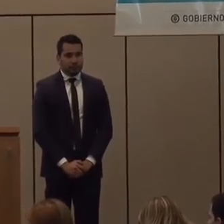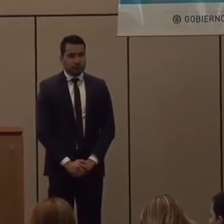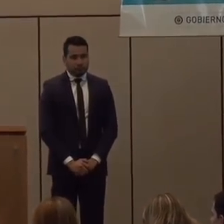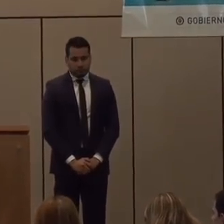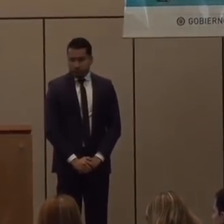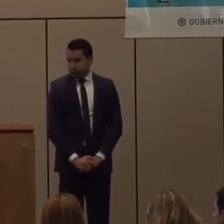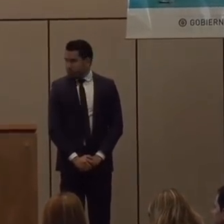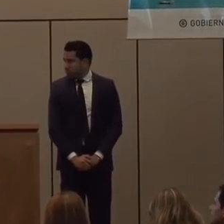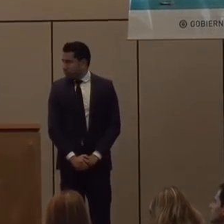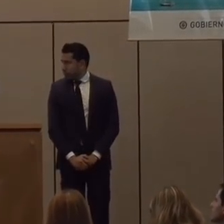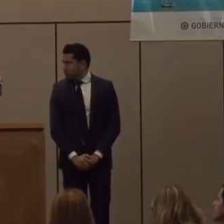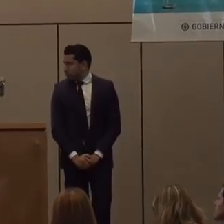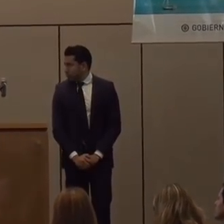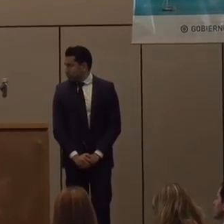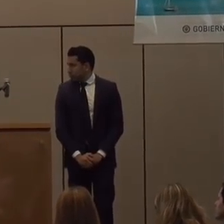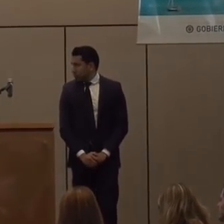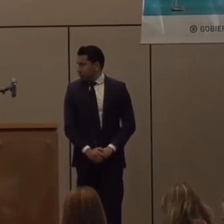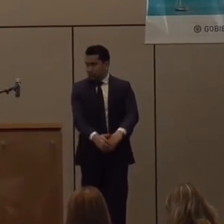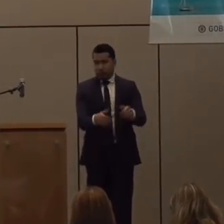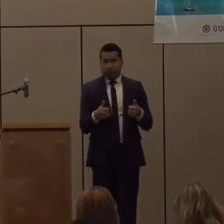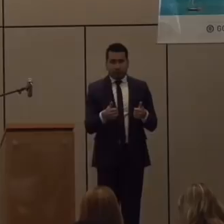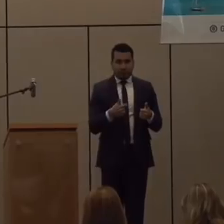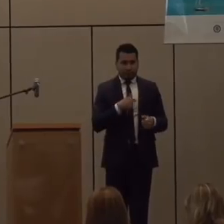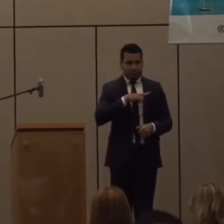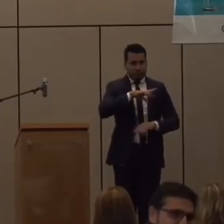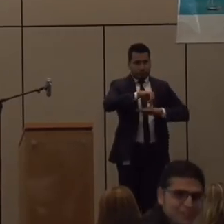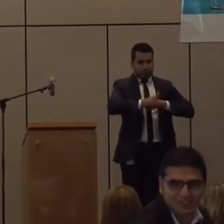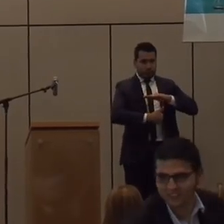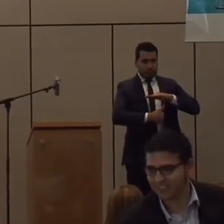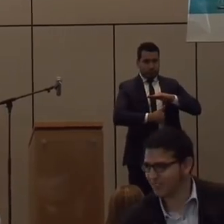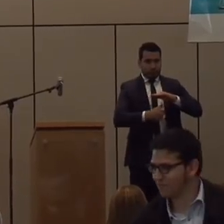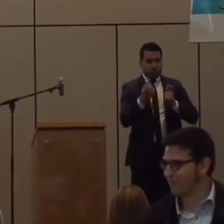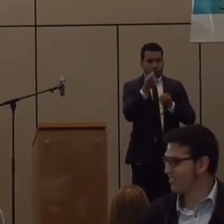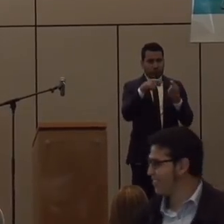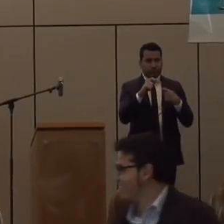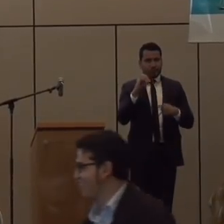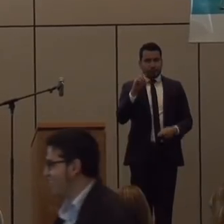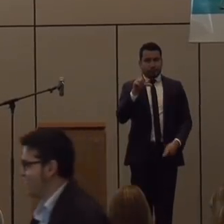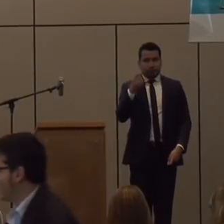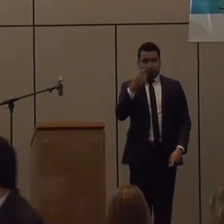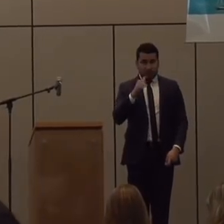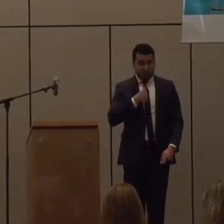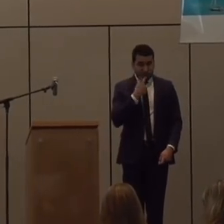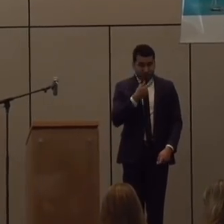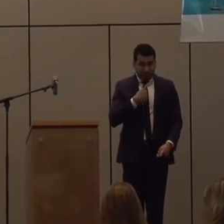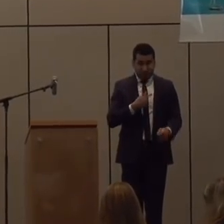bueno y se ministra de comercio de caducidad está hablando yo de que hemos aumentado en exportaciones